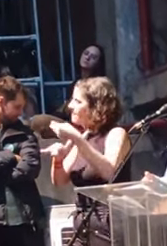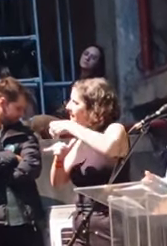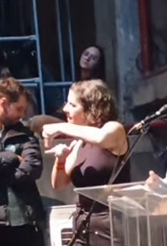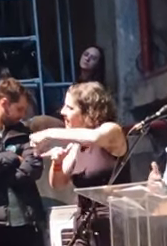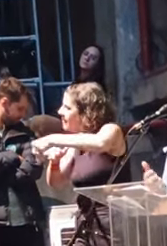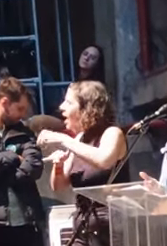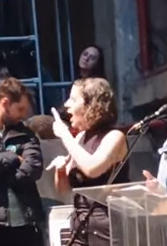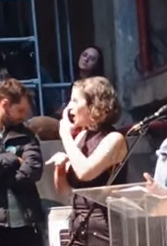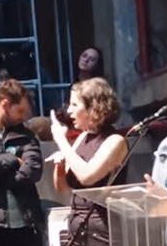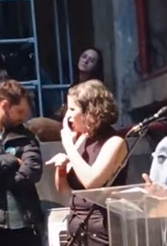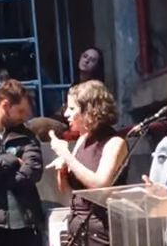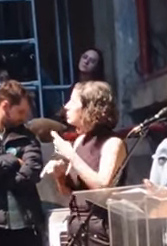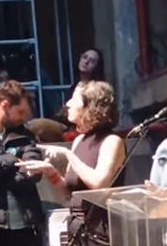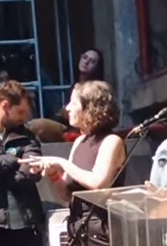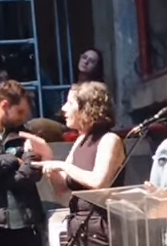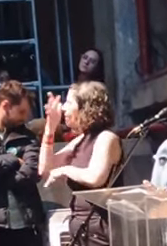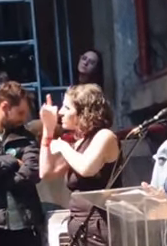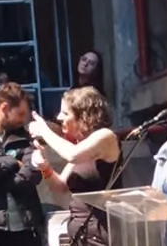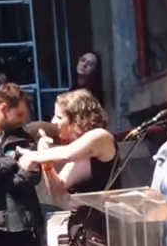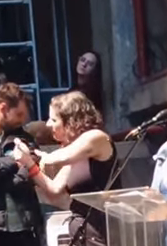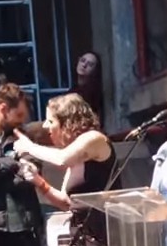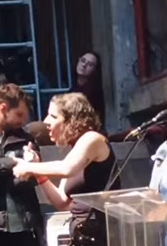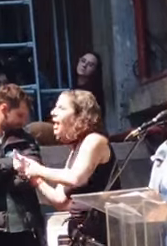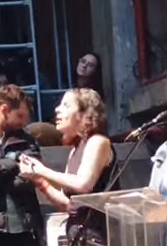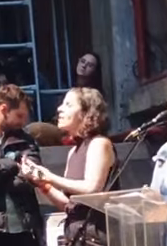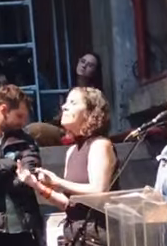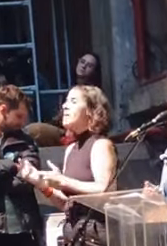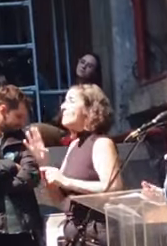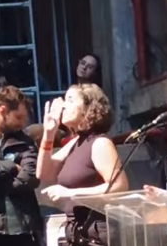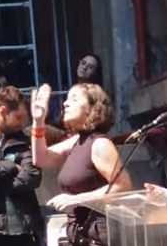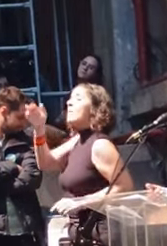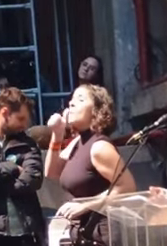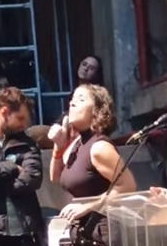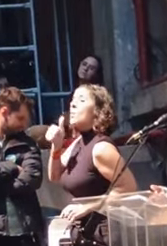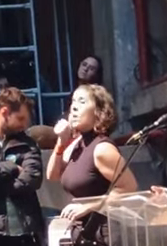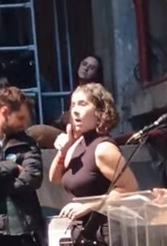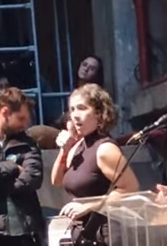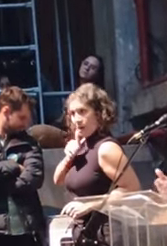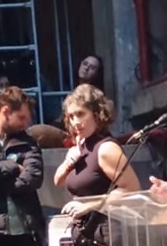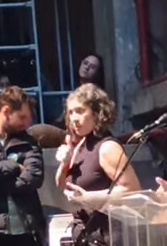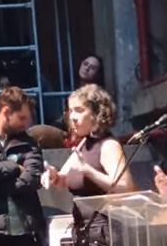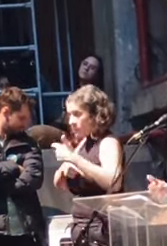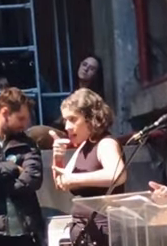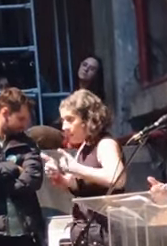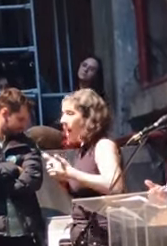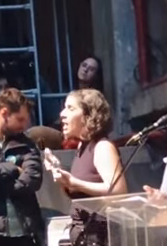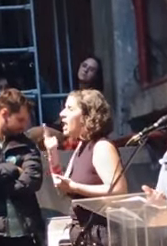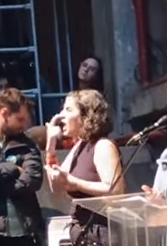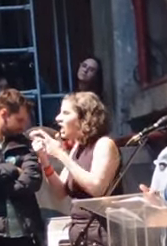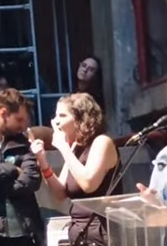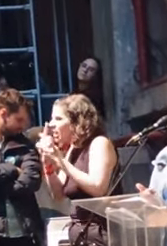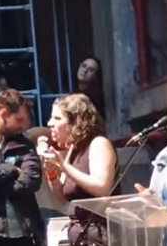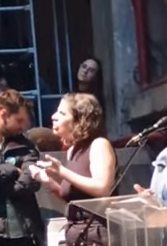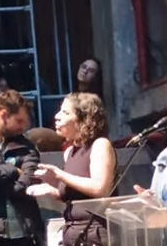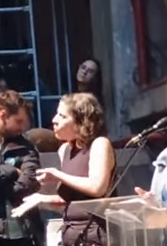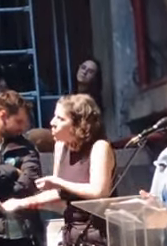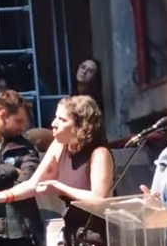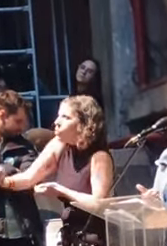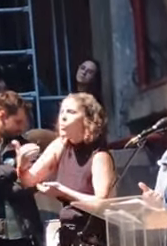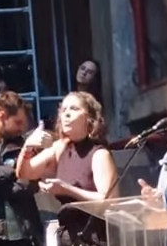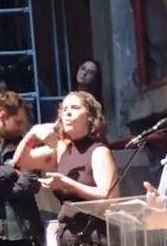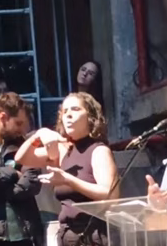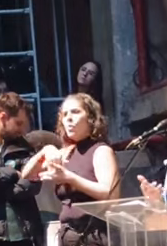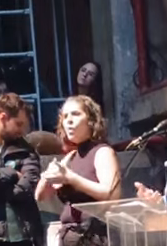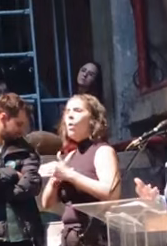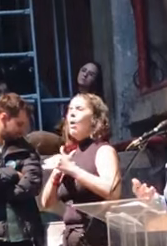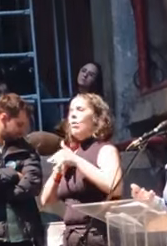trabalhadores, principalmente das mulheres catadoras. As mulheres catadoras têm dupla ou tripla jornada. E